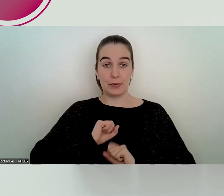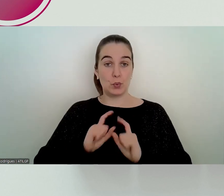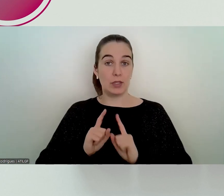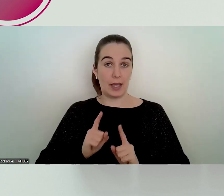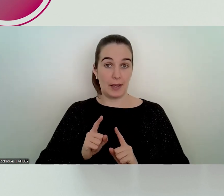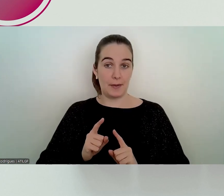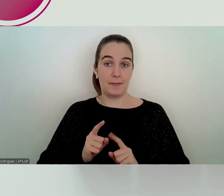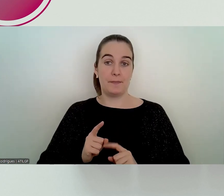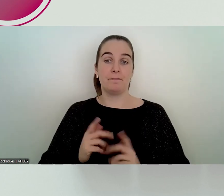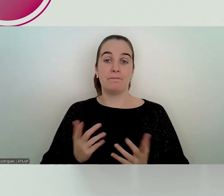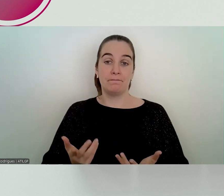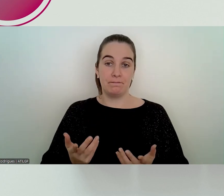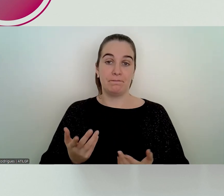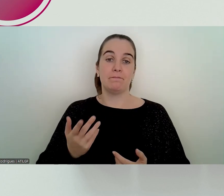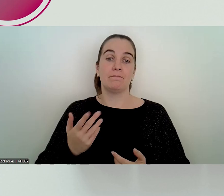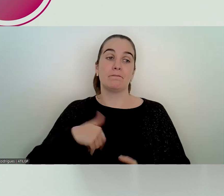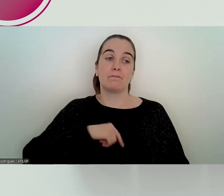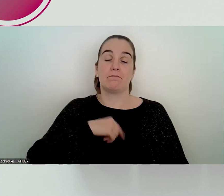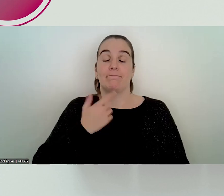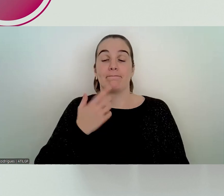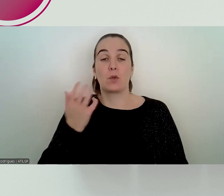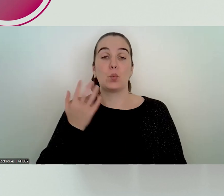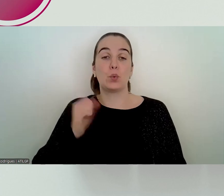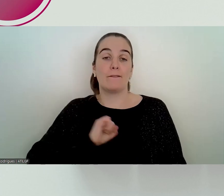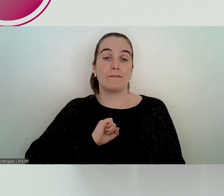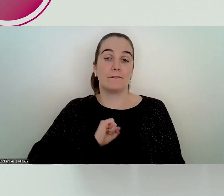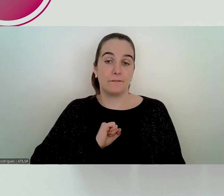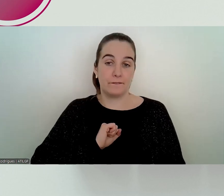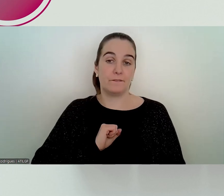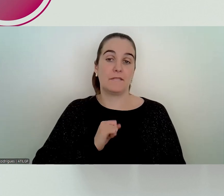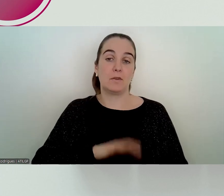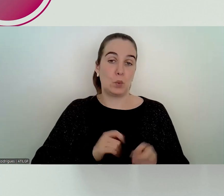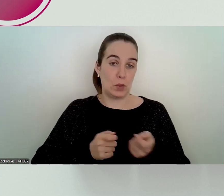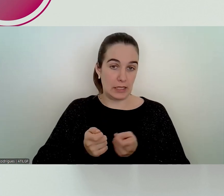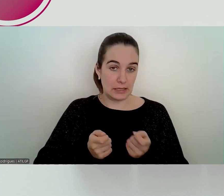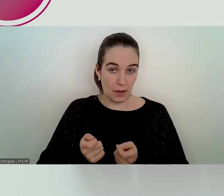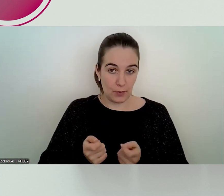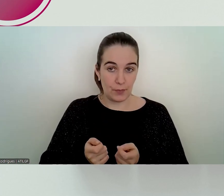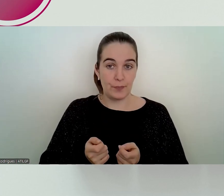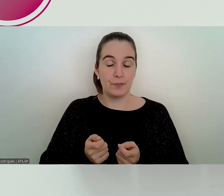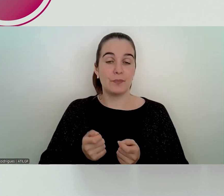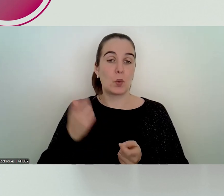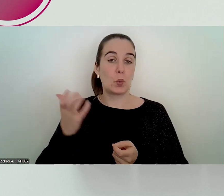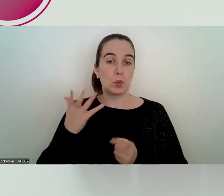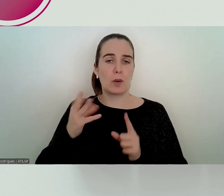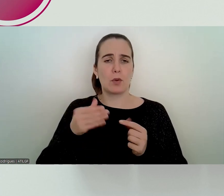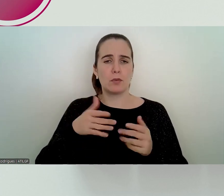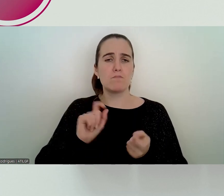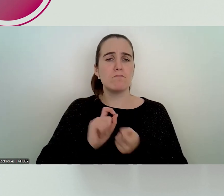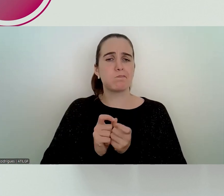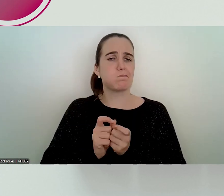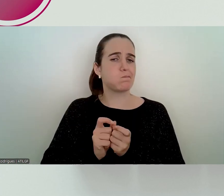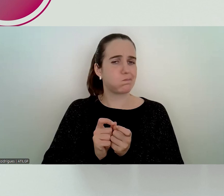somos oriundos de uma cultura, enquanto nação, temos uma cultura que é fortemente resistente à